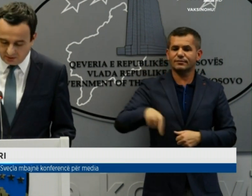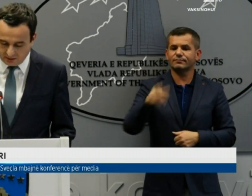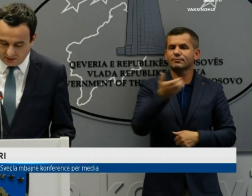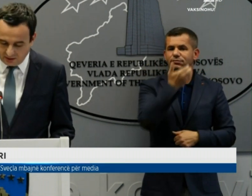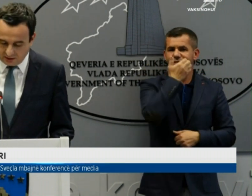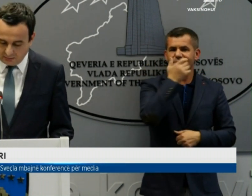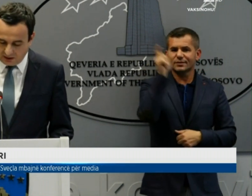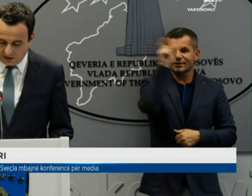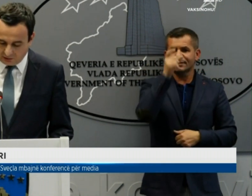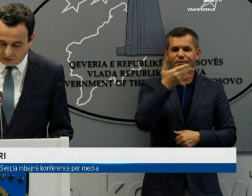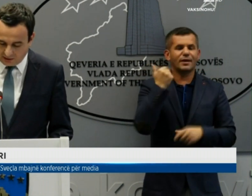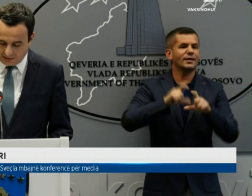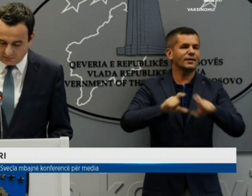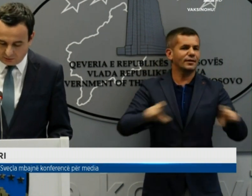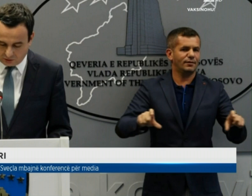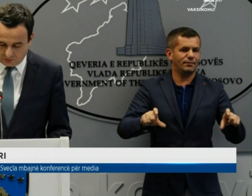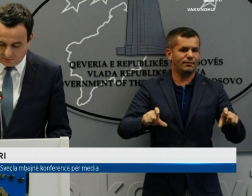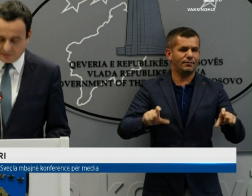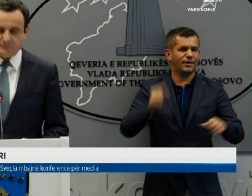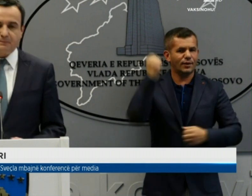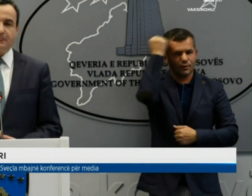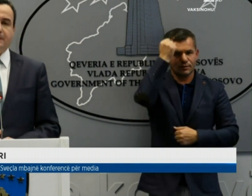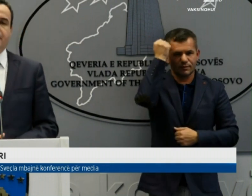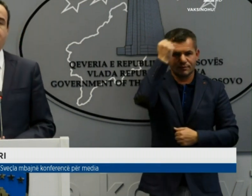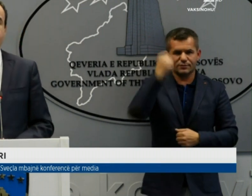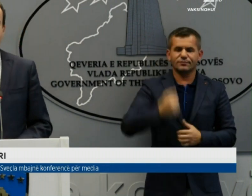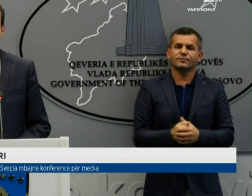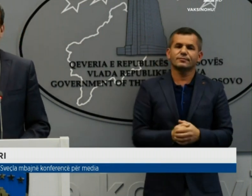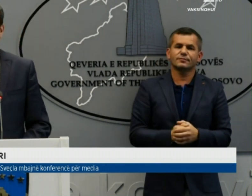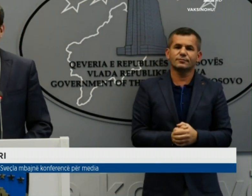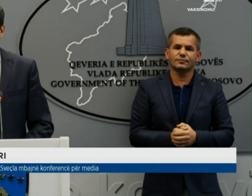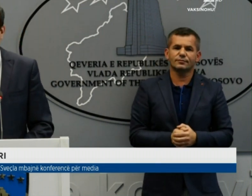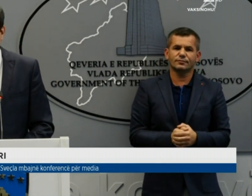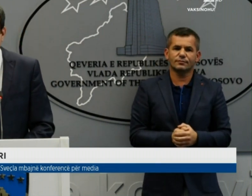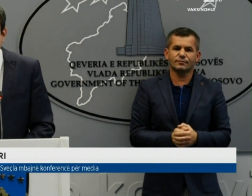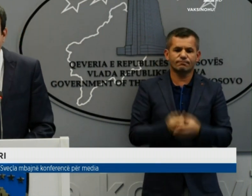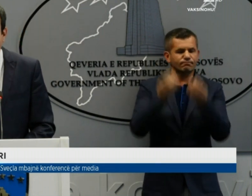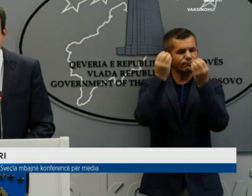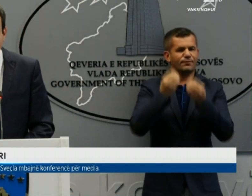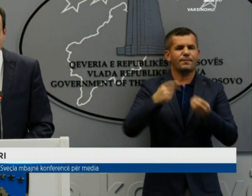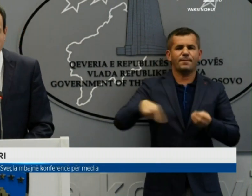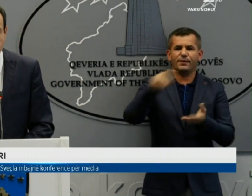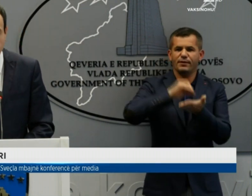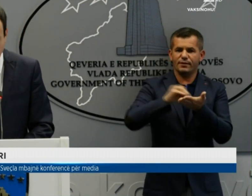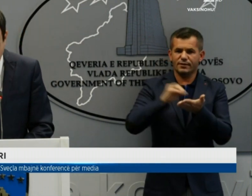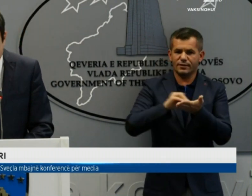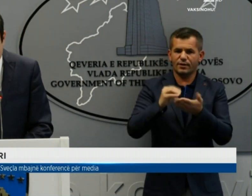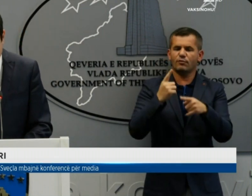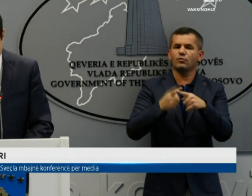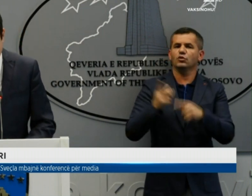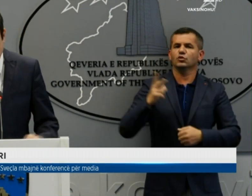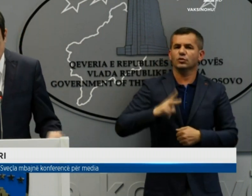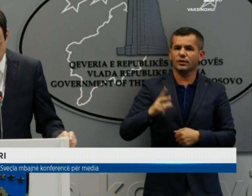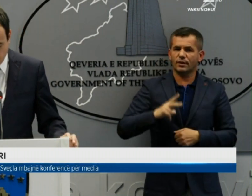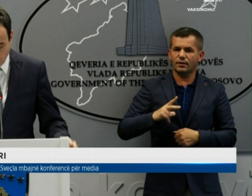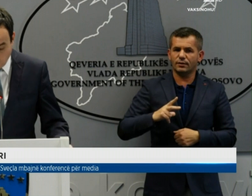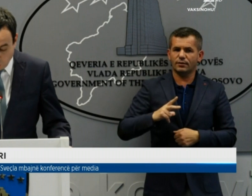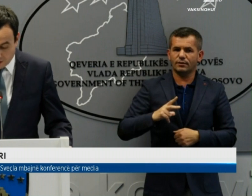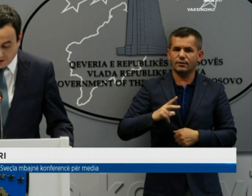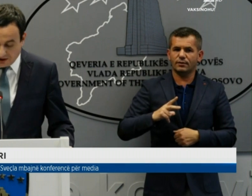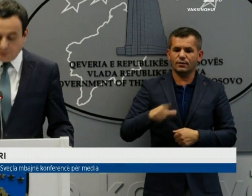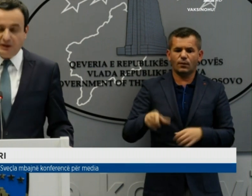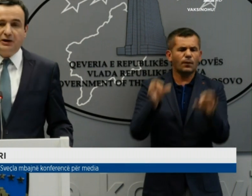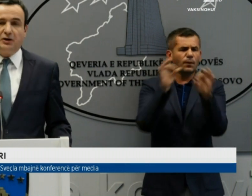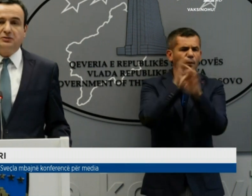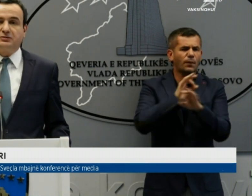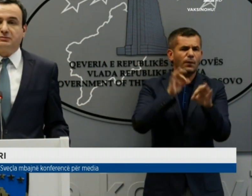serb me targa të Kosovës. Të nderuar gazetar e dashur qytetar, kur